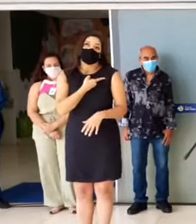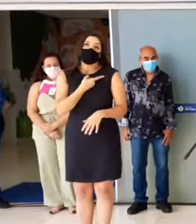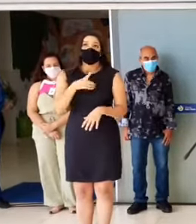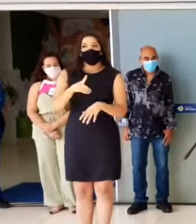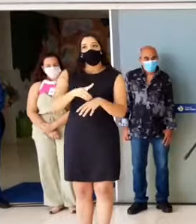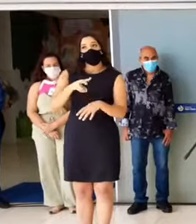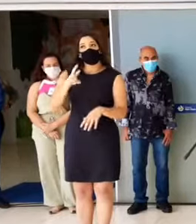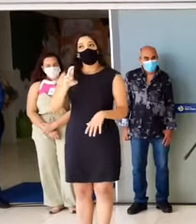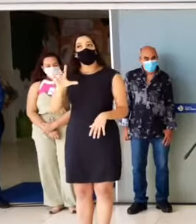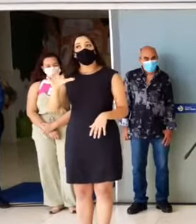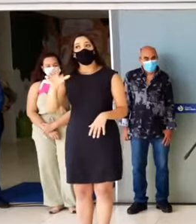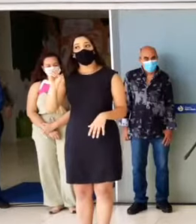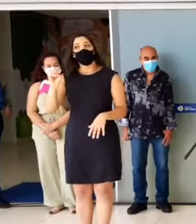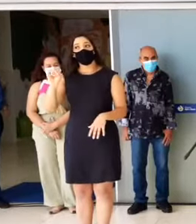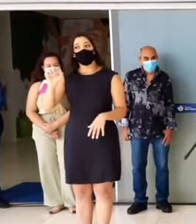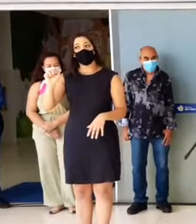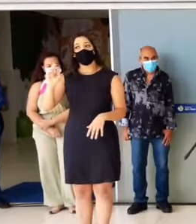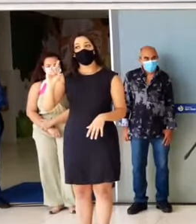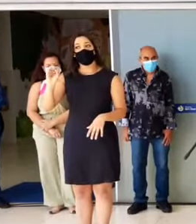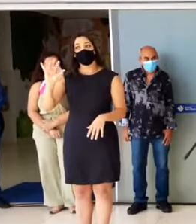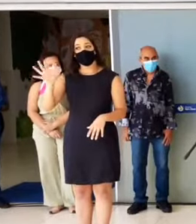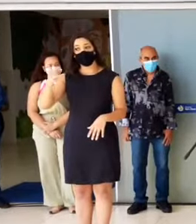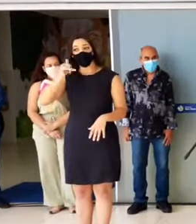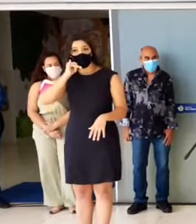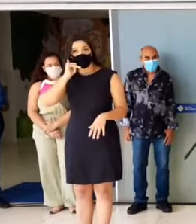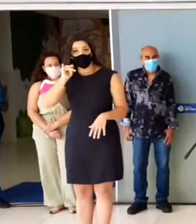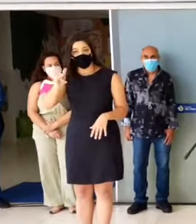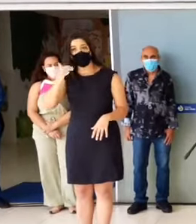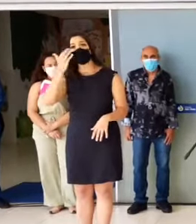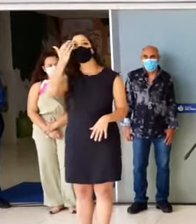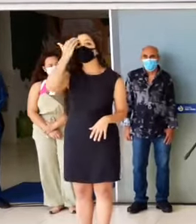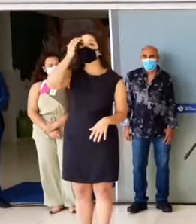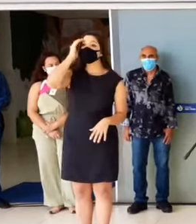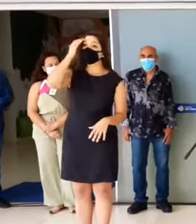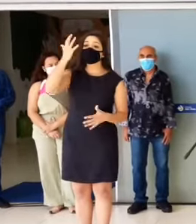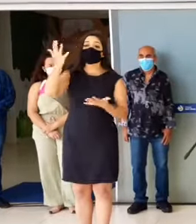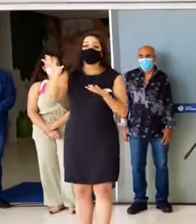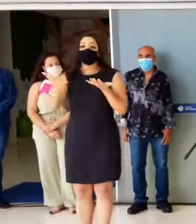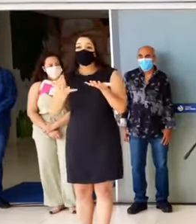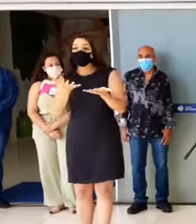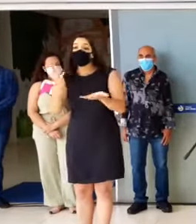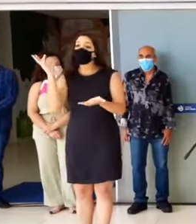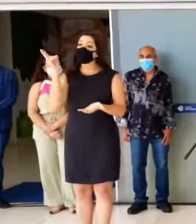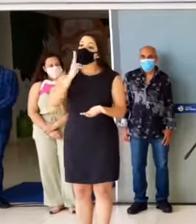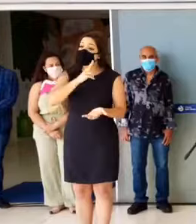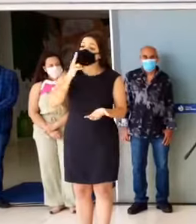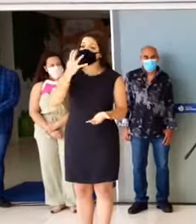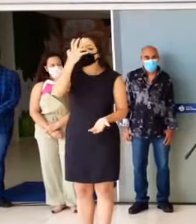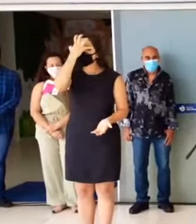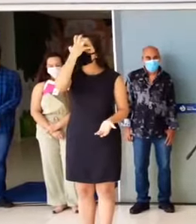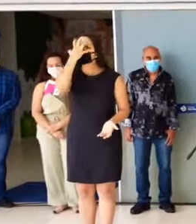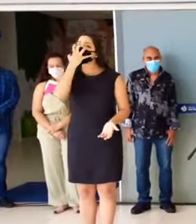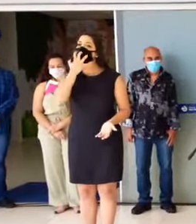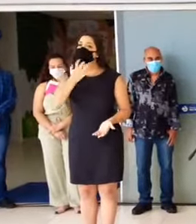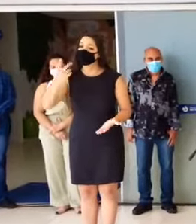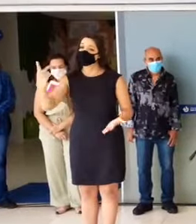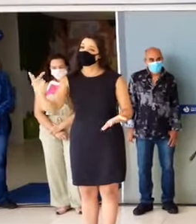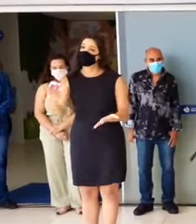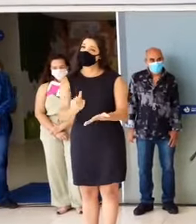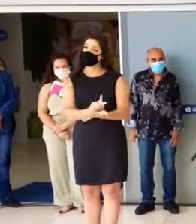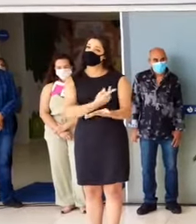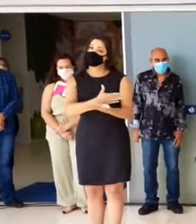Dr. Leonardo já disse, entendermos a situação emergencial grave que se esboçou